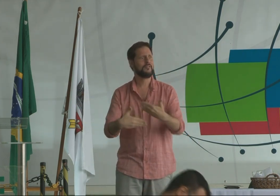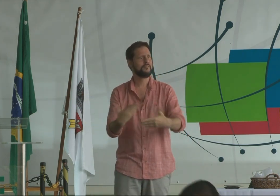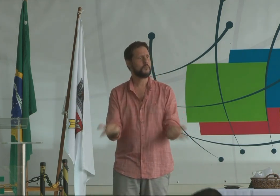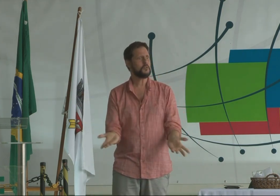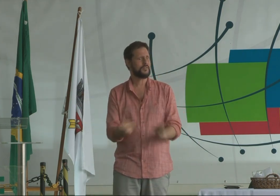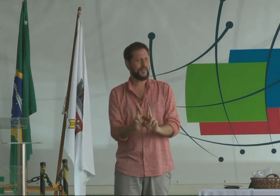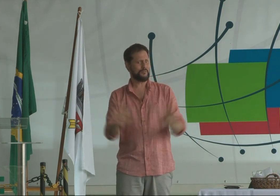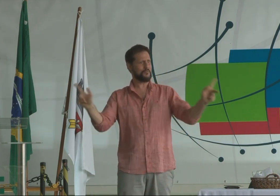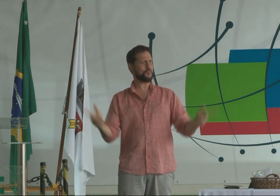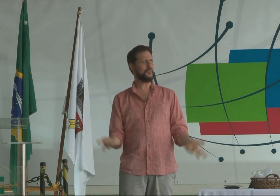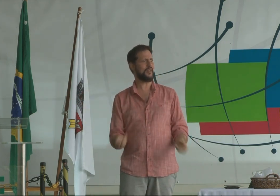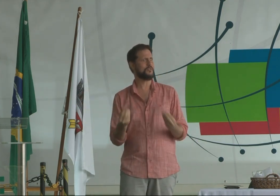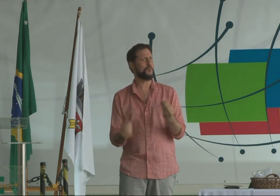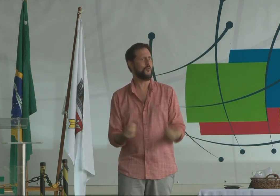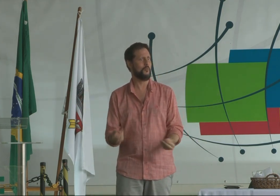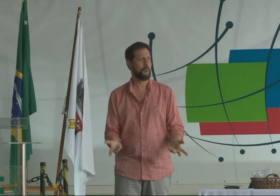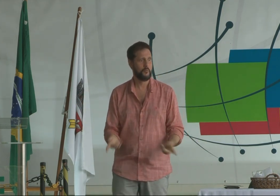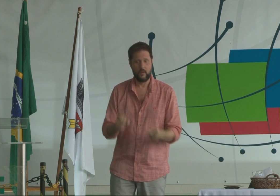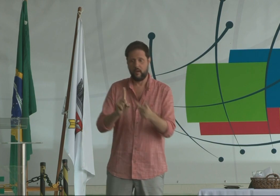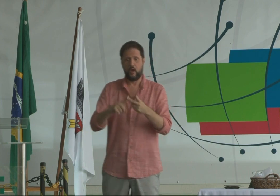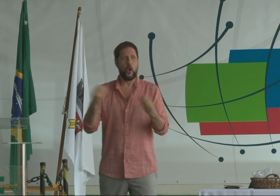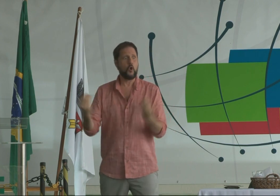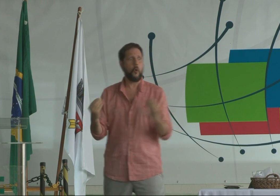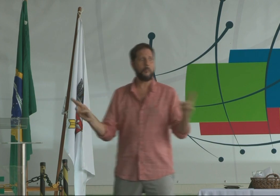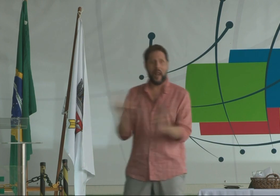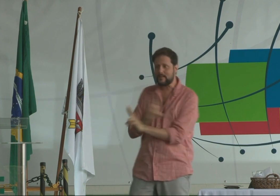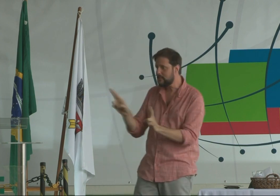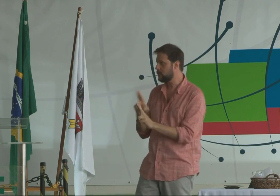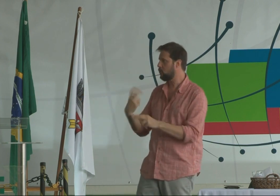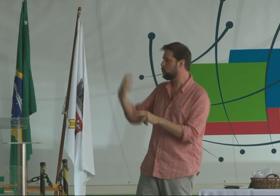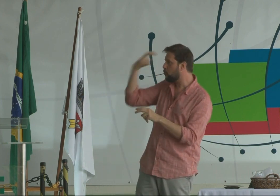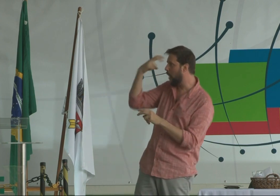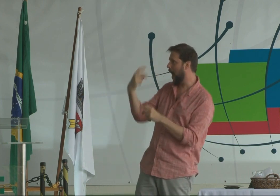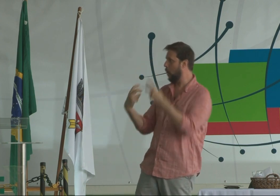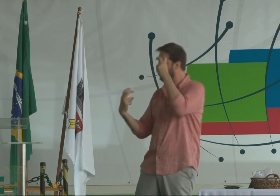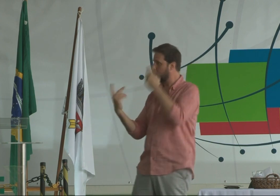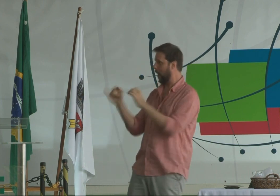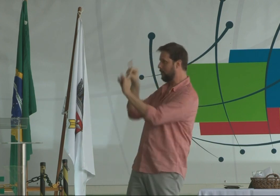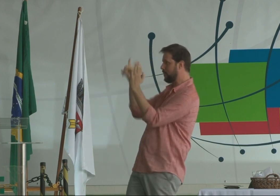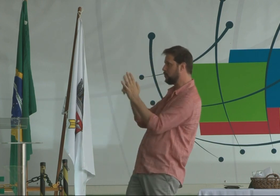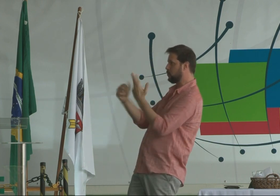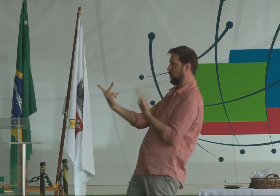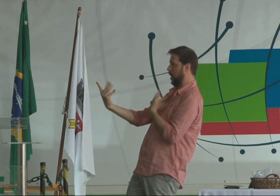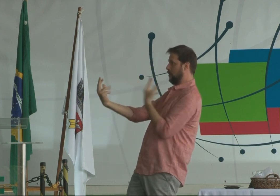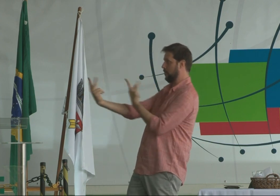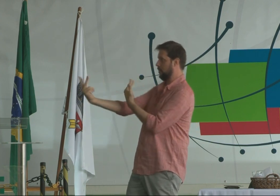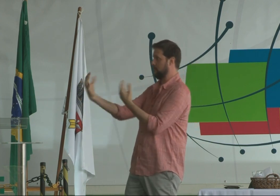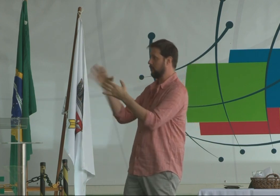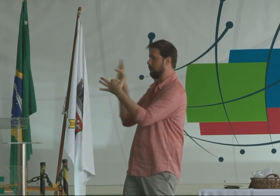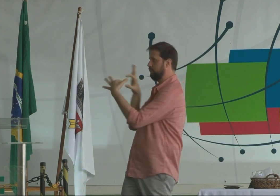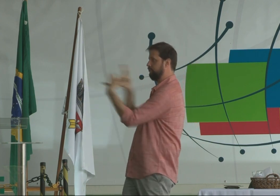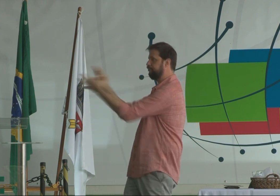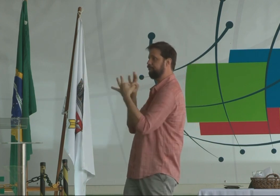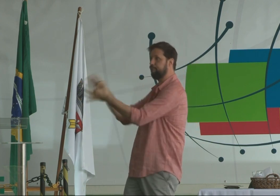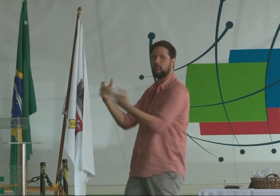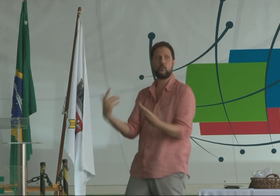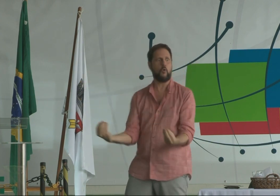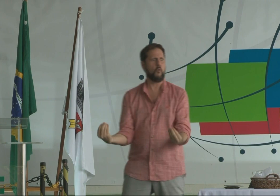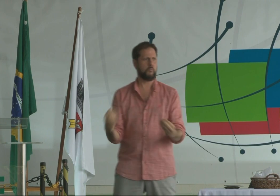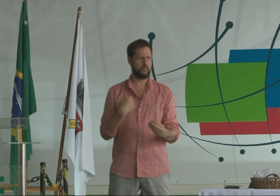falando de uma língua visual, uma questão linguística diferente. Como que é essa relação cultural, essa questão de identidade, essa